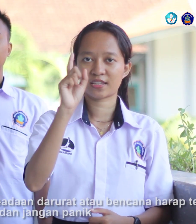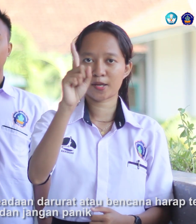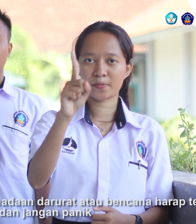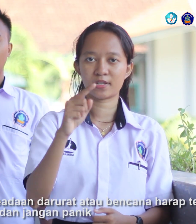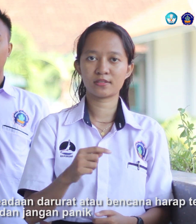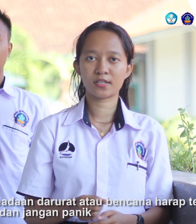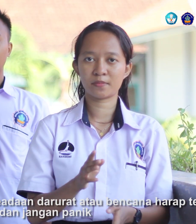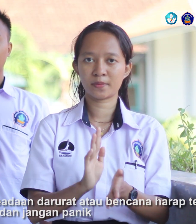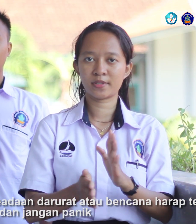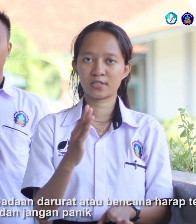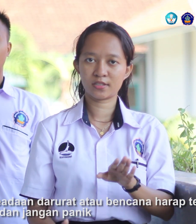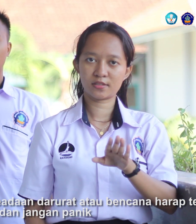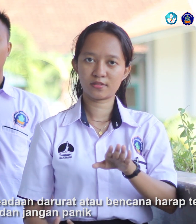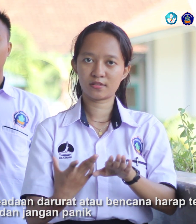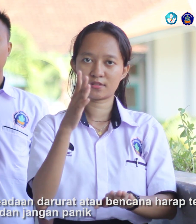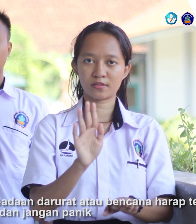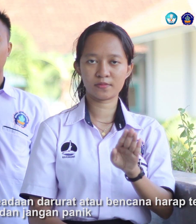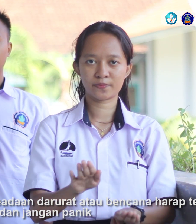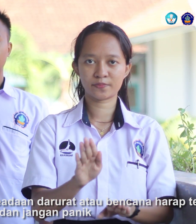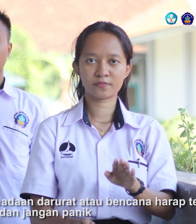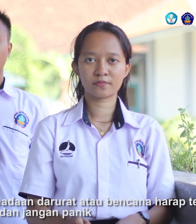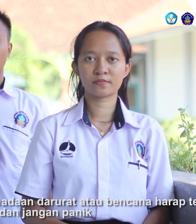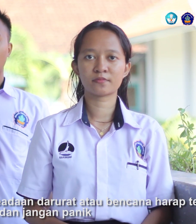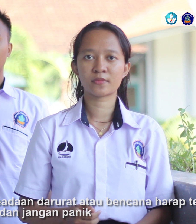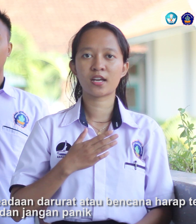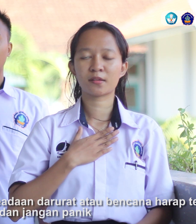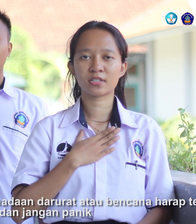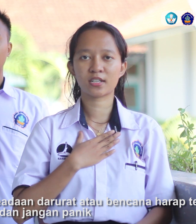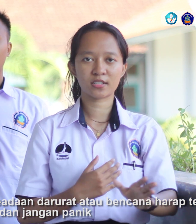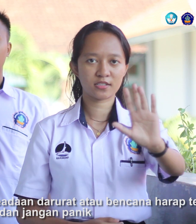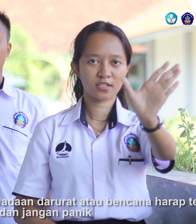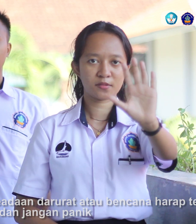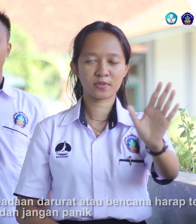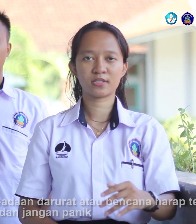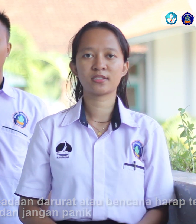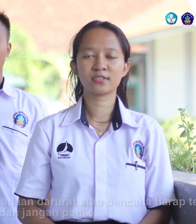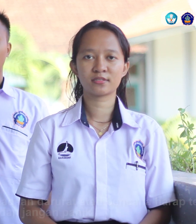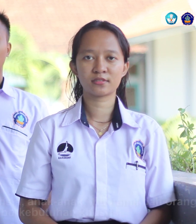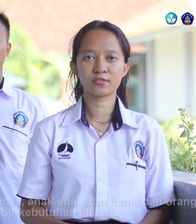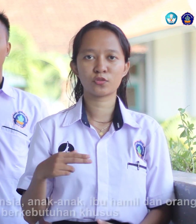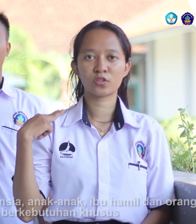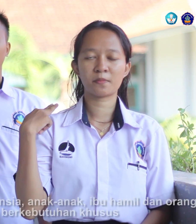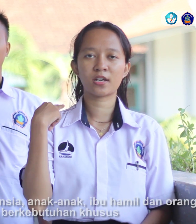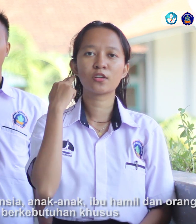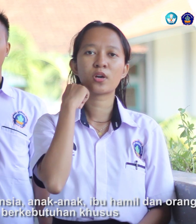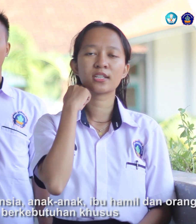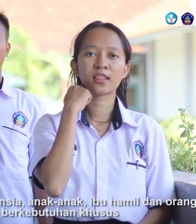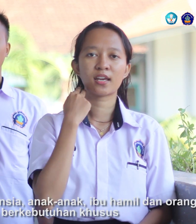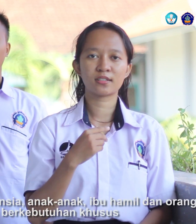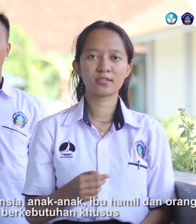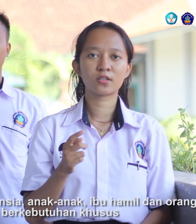Pertama, apabila terjadi keadaan darurat dan bencana, harap tenang dan jangan panik. Utamakanlah